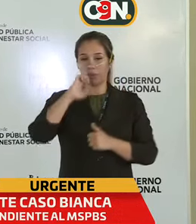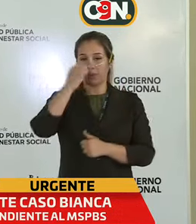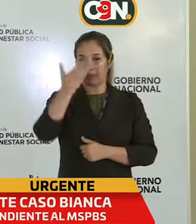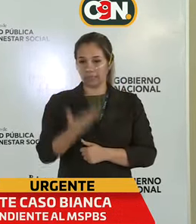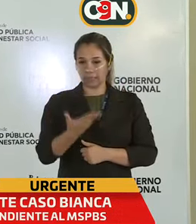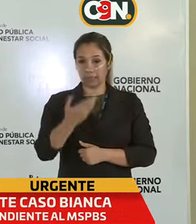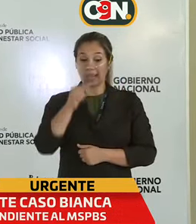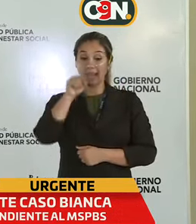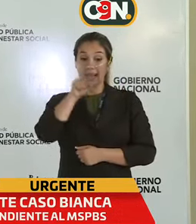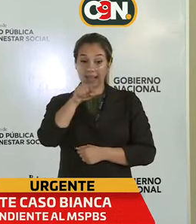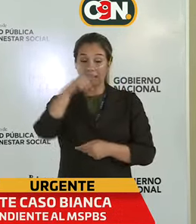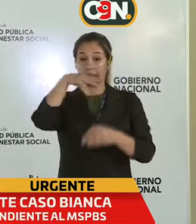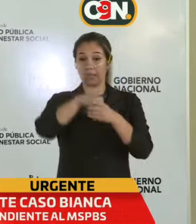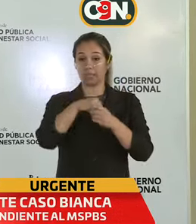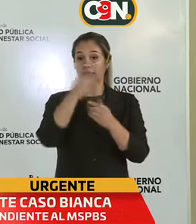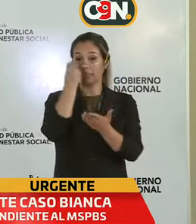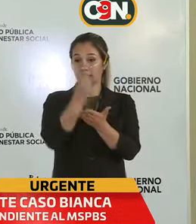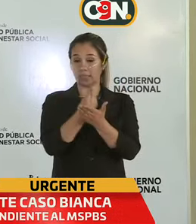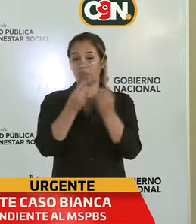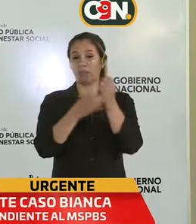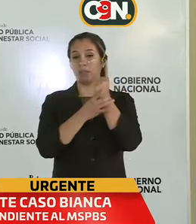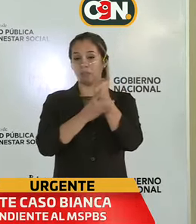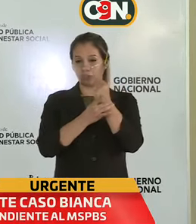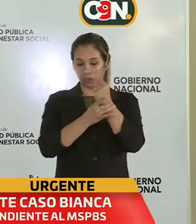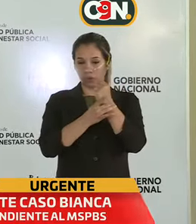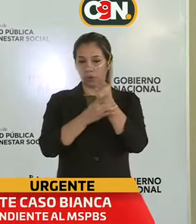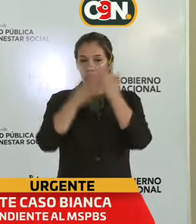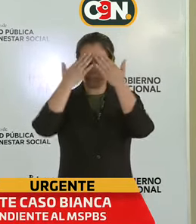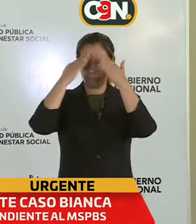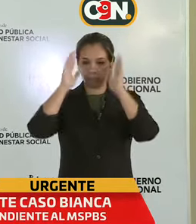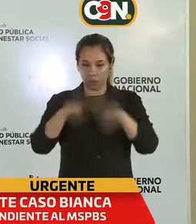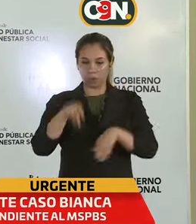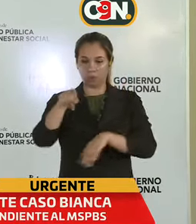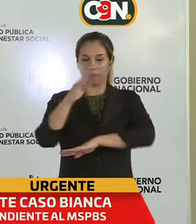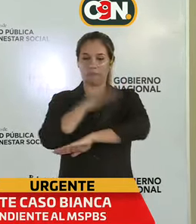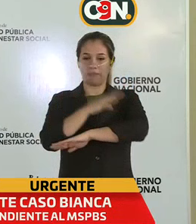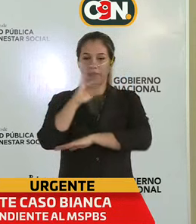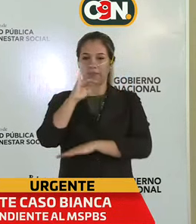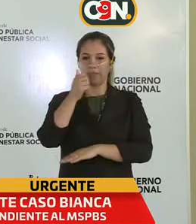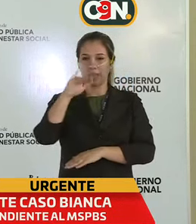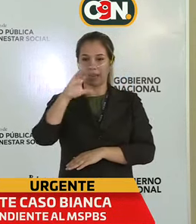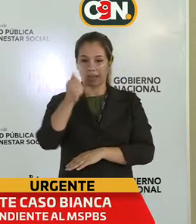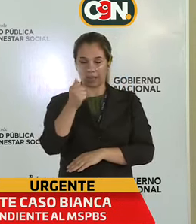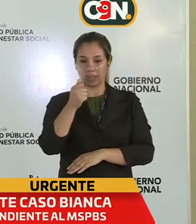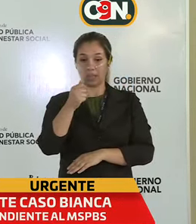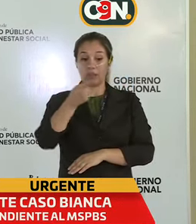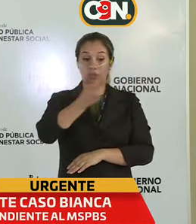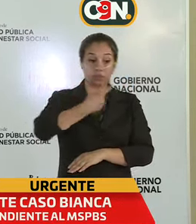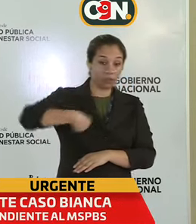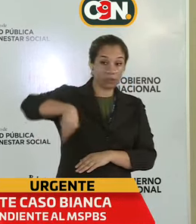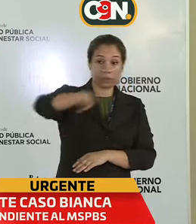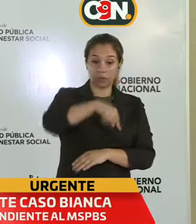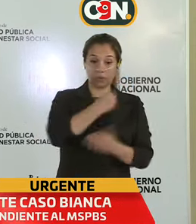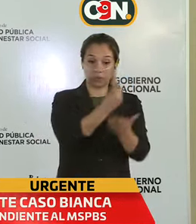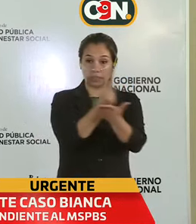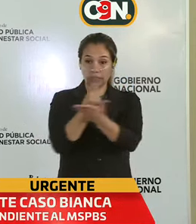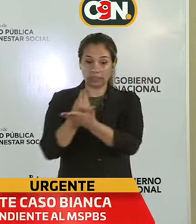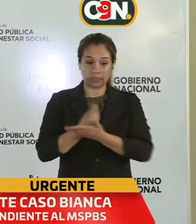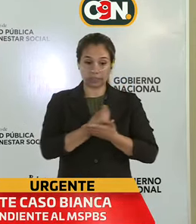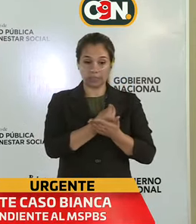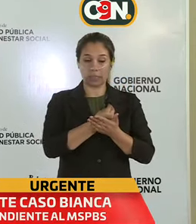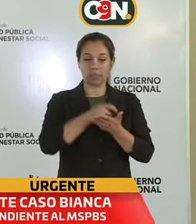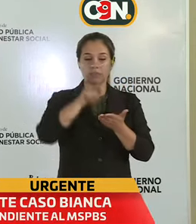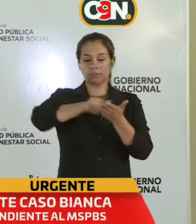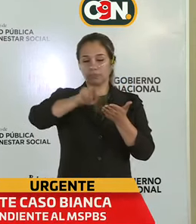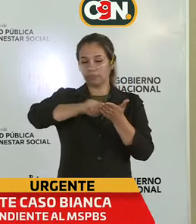estaba el doctor, el médico tratante de Bianca. Entonces, todos ellos escribieron